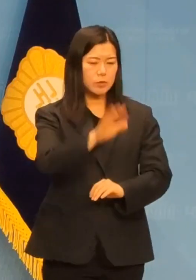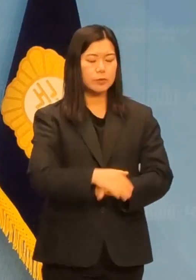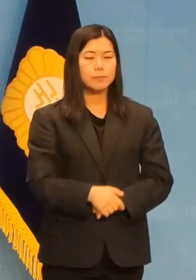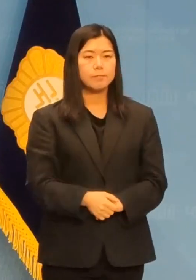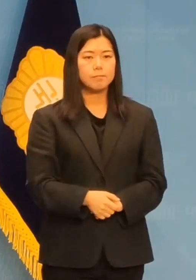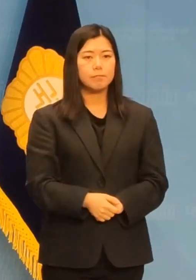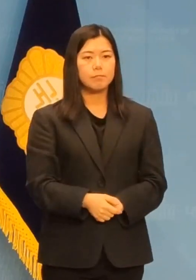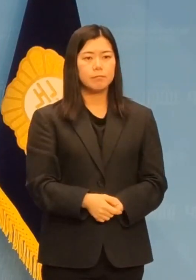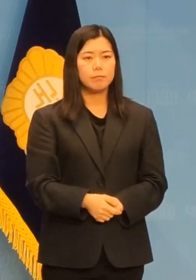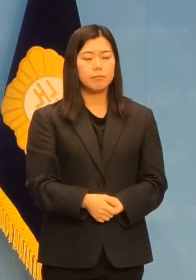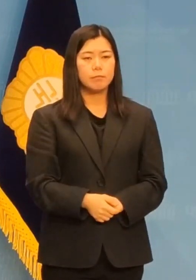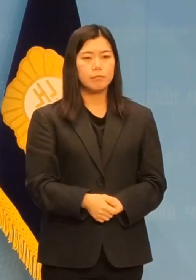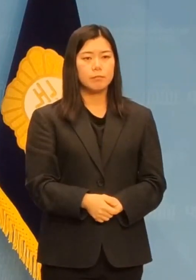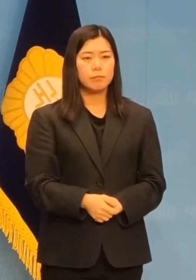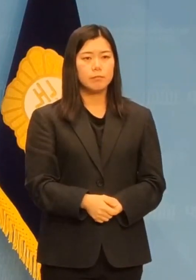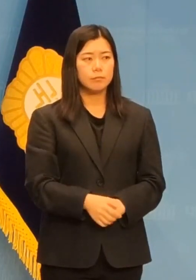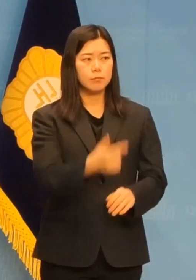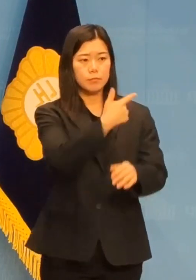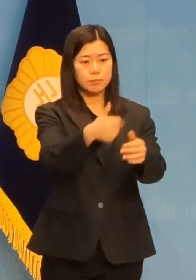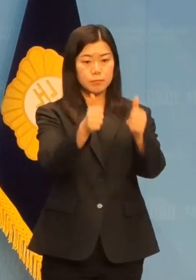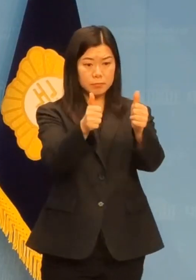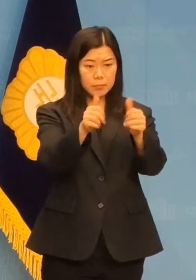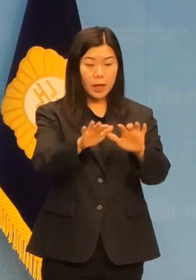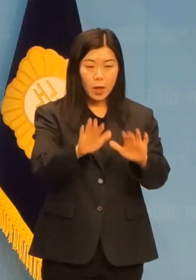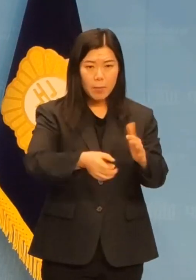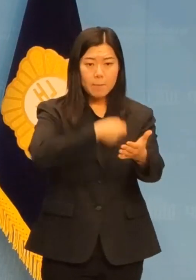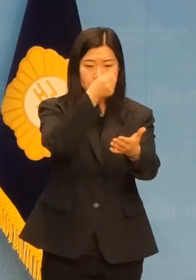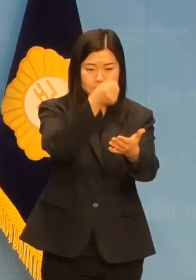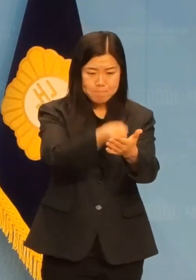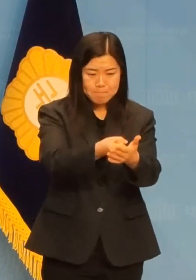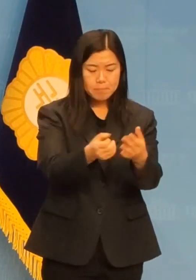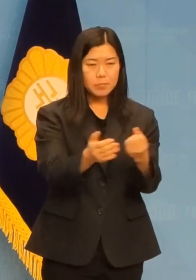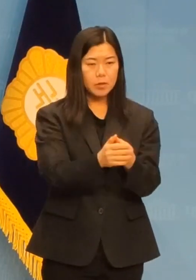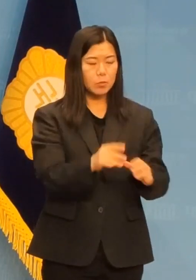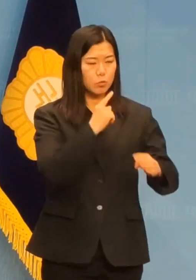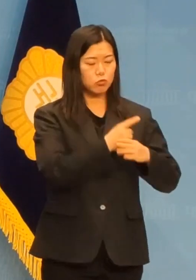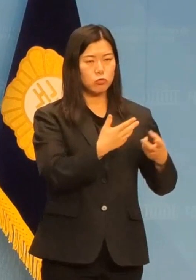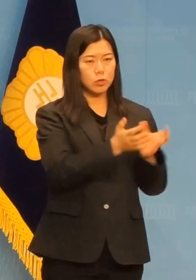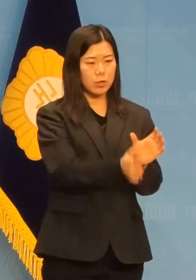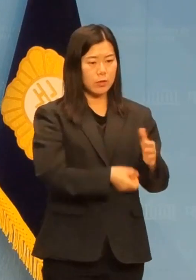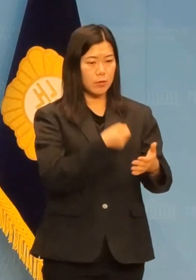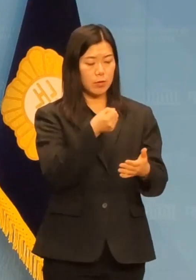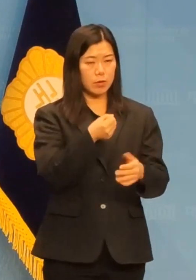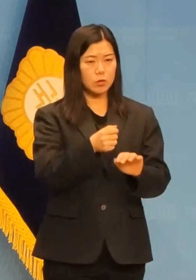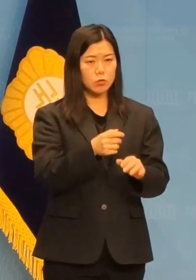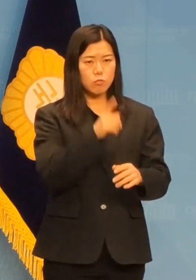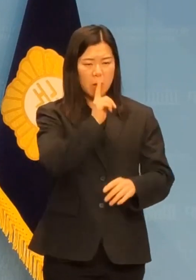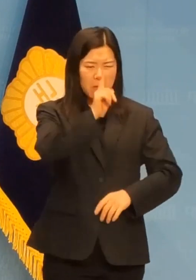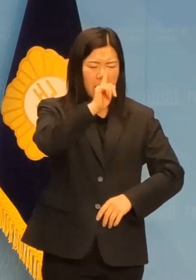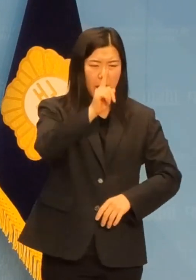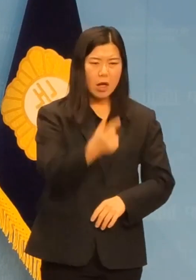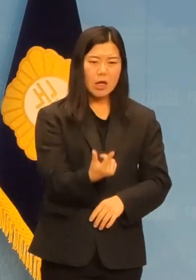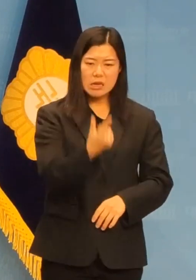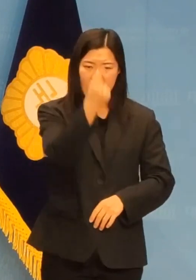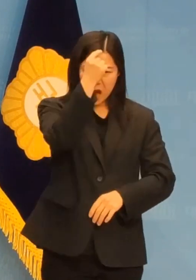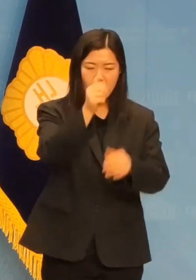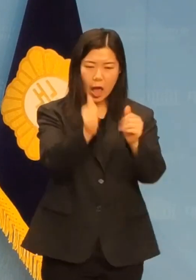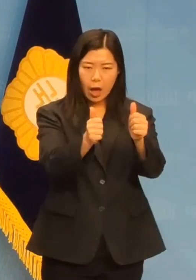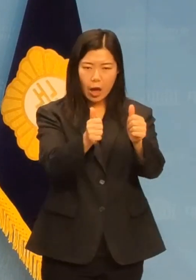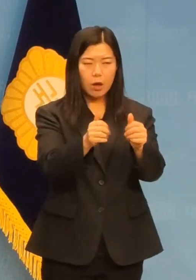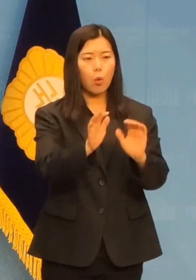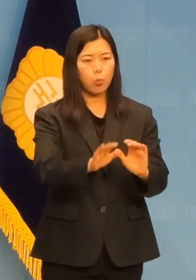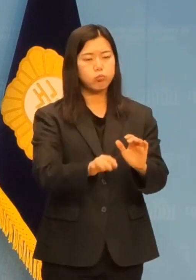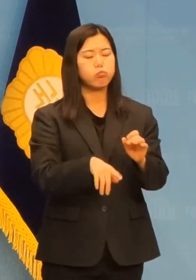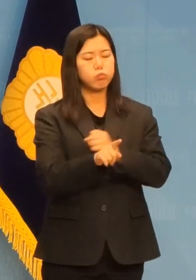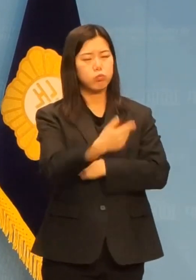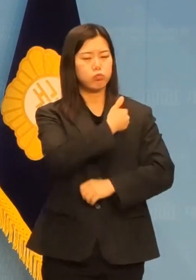없습니다. 대법원의 이번 결정으로 민주당이 주장해온 신속한 재판이라는 명분은 이미